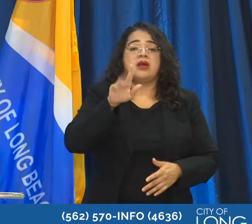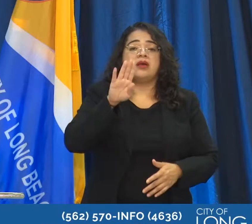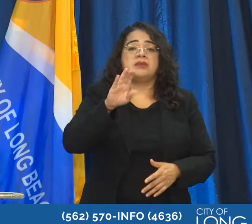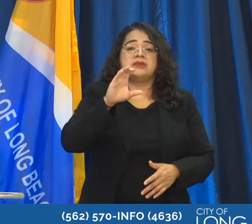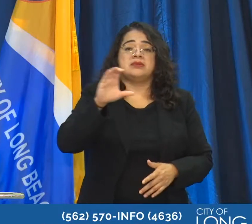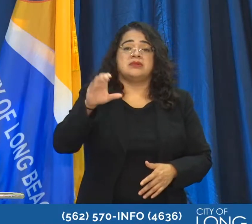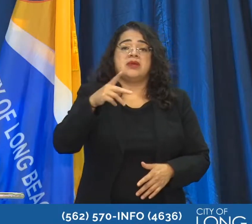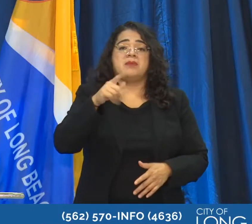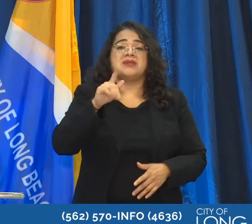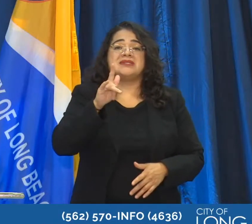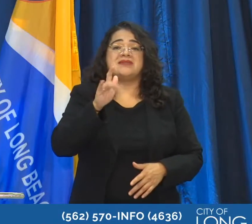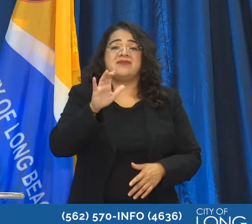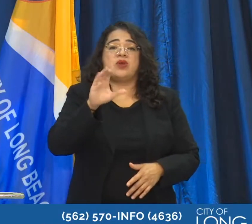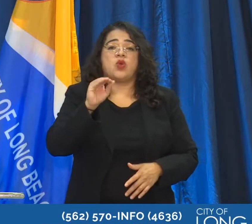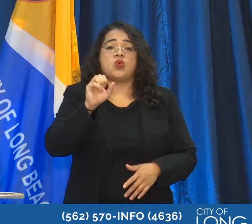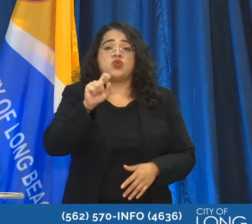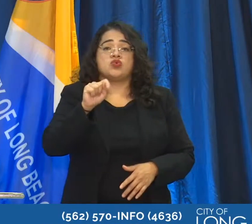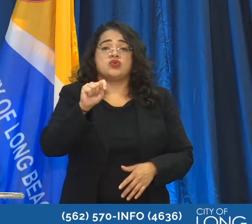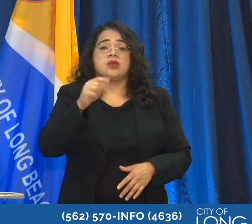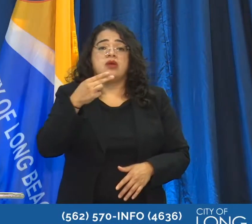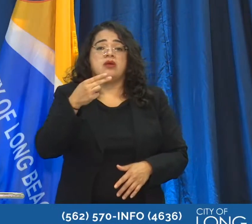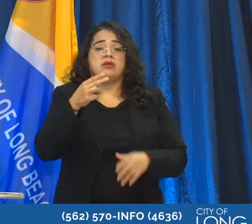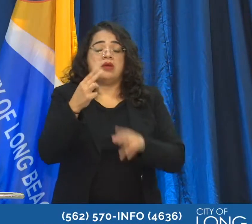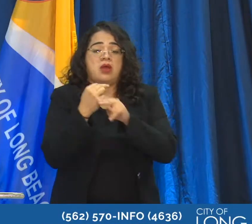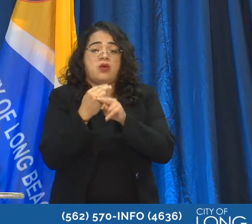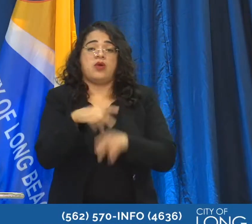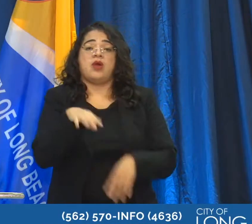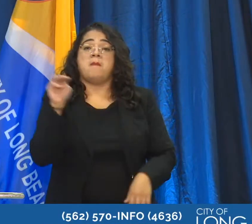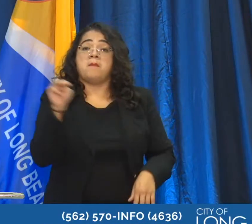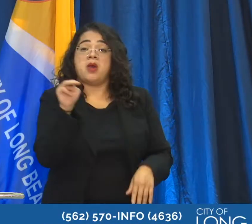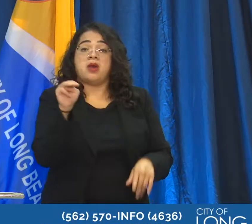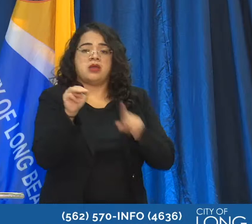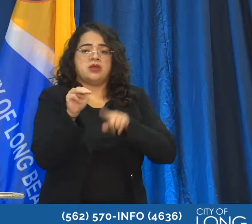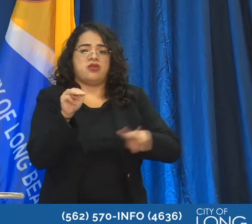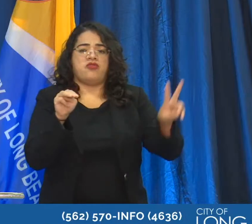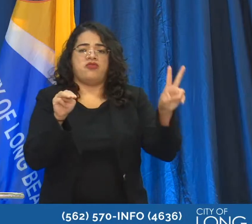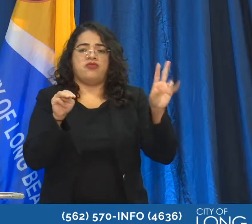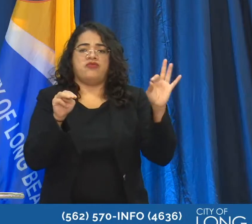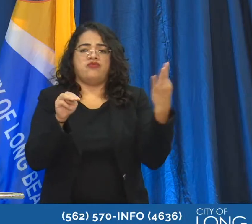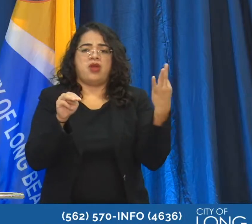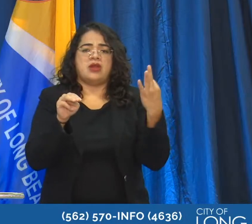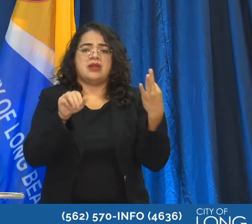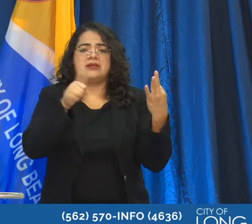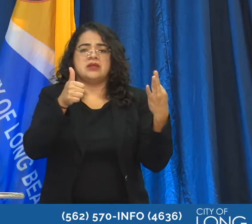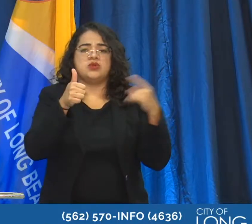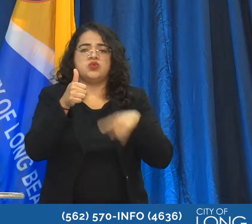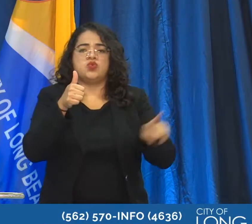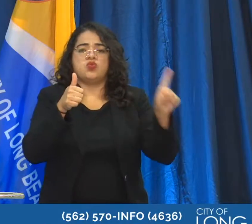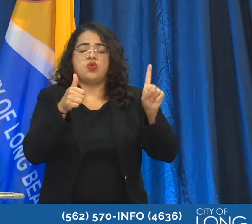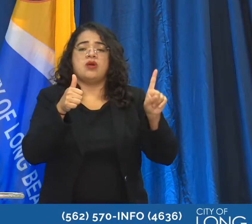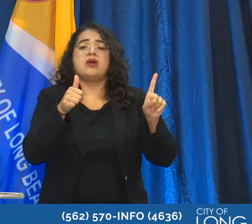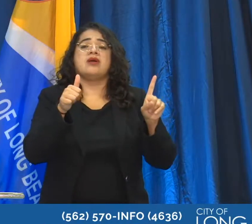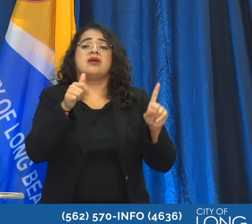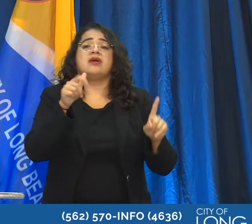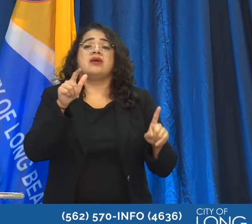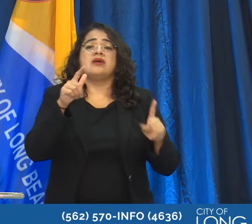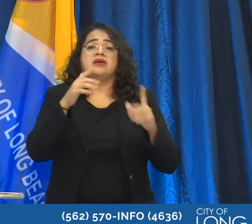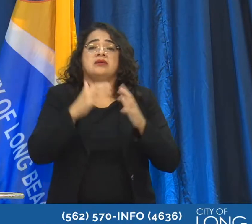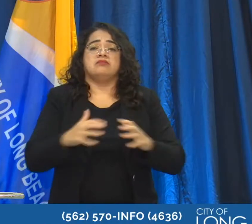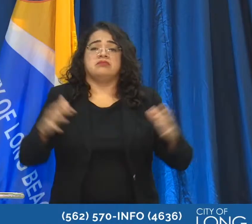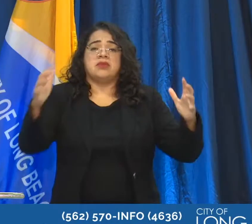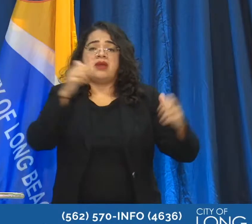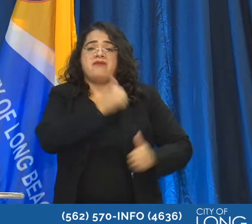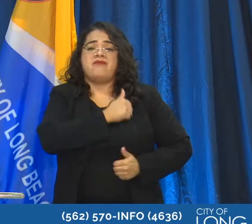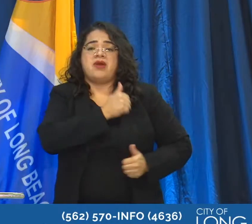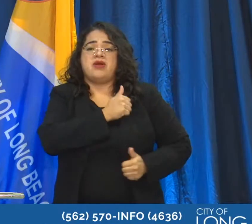la Pacific Coast Highway será de lunes a viernes de 10 a 1. El estadio de veteranos del colegio de Long Beach